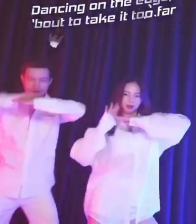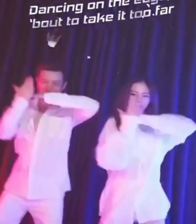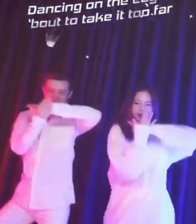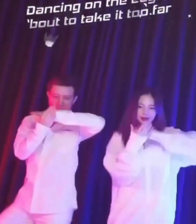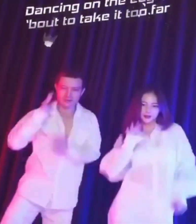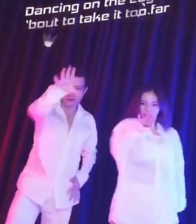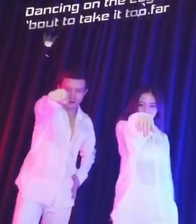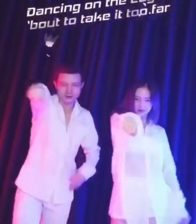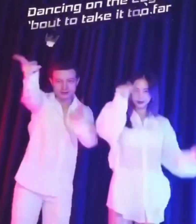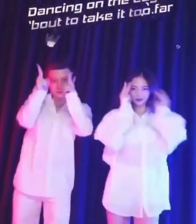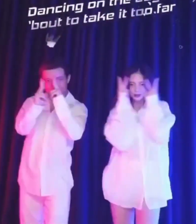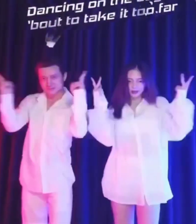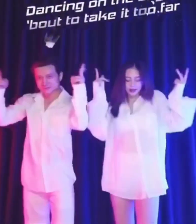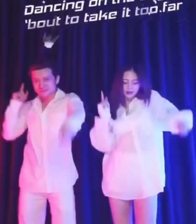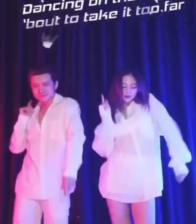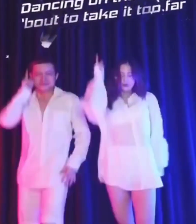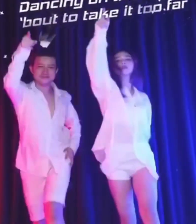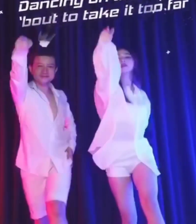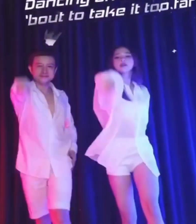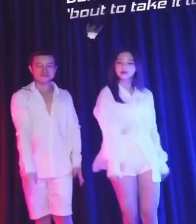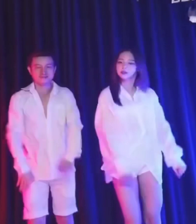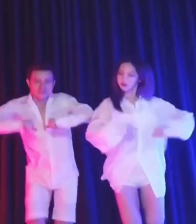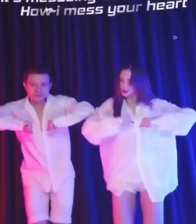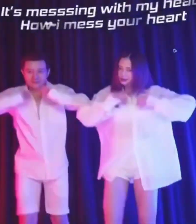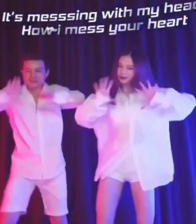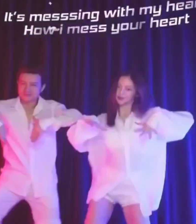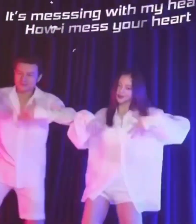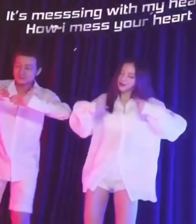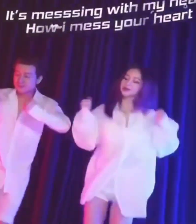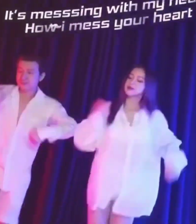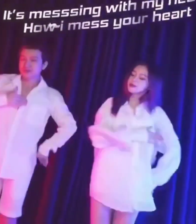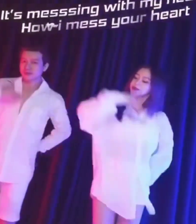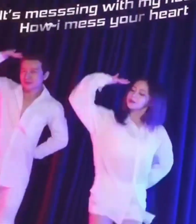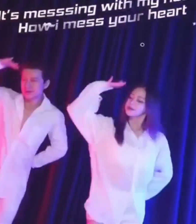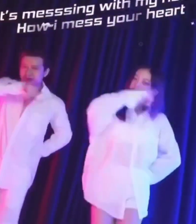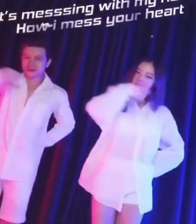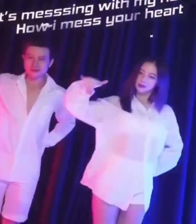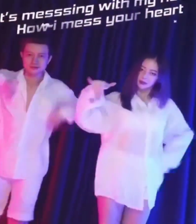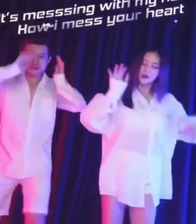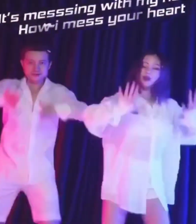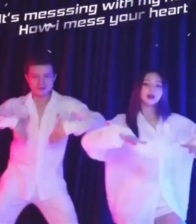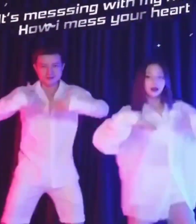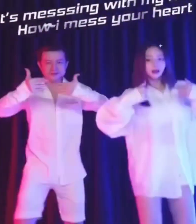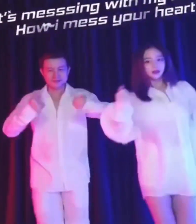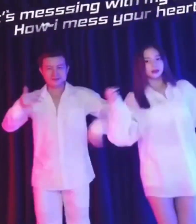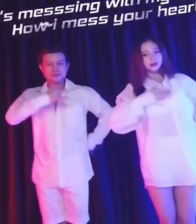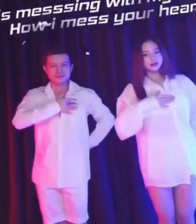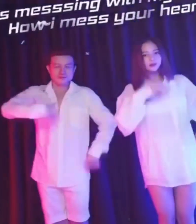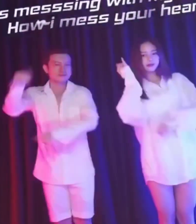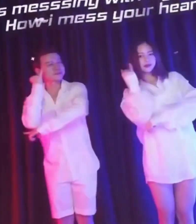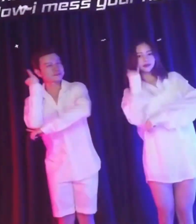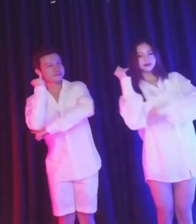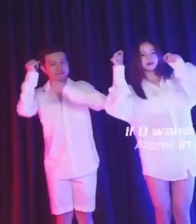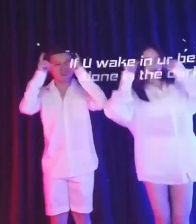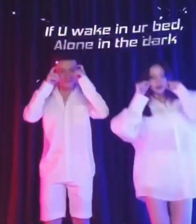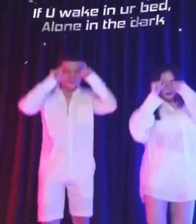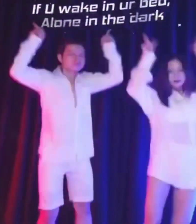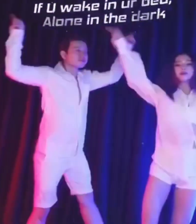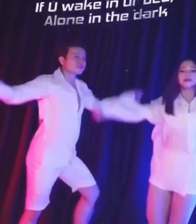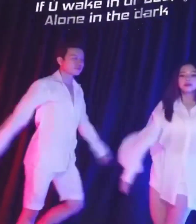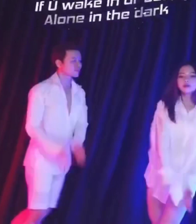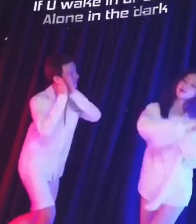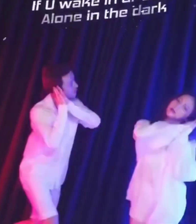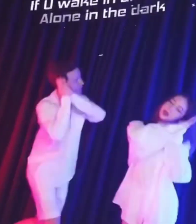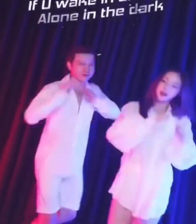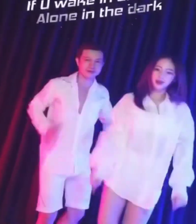Xin chào các bạn, mình là Nick trong team WL của chương trình Sàn Đấu Vũ Đạo. Trước khi hướng dẫn các bạn bài nhảy Live Before You